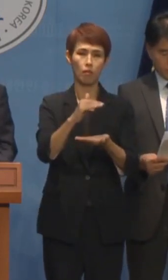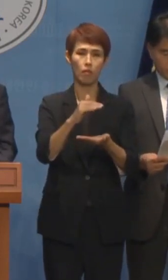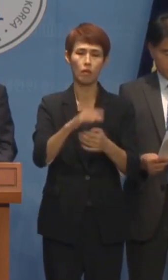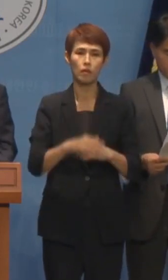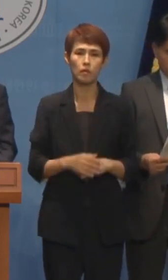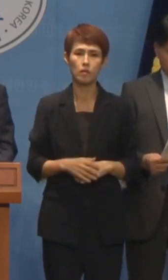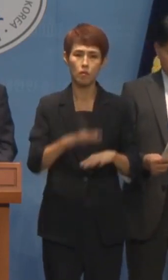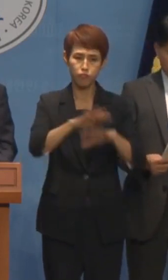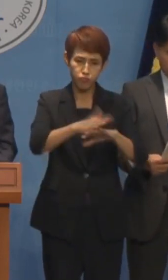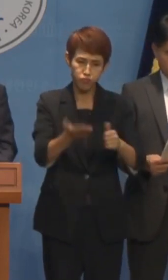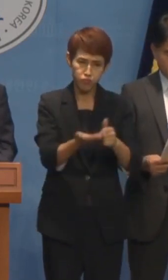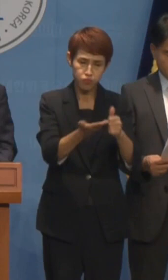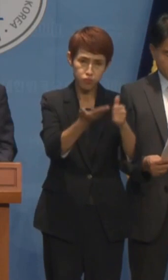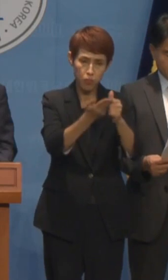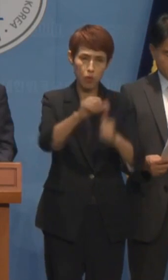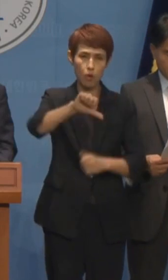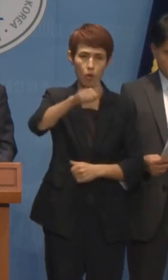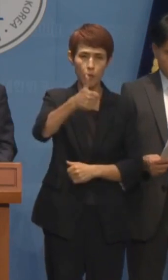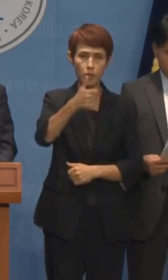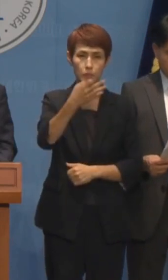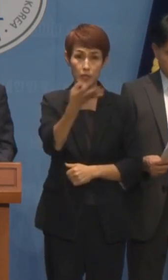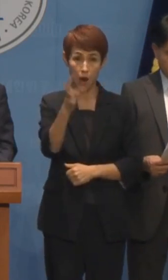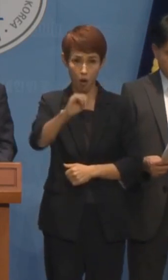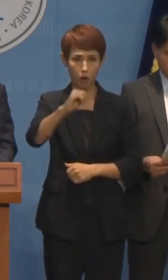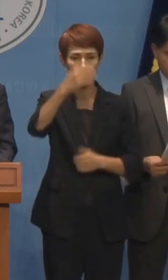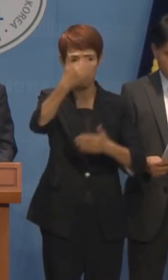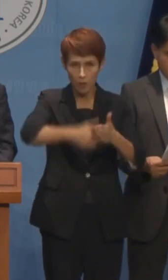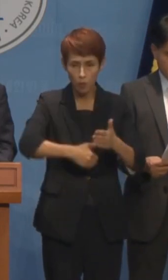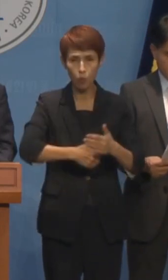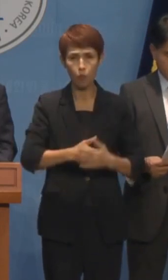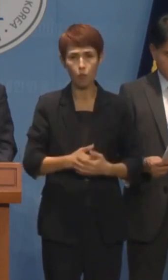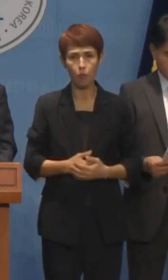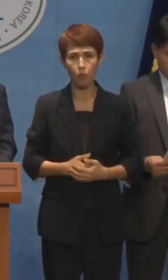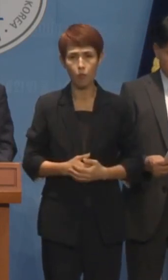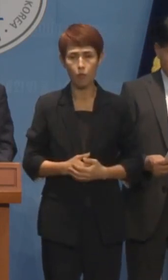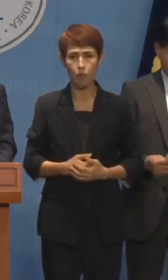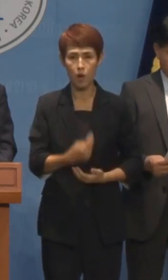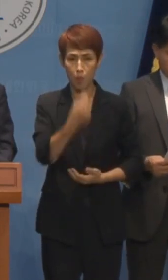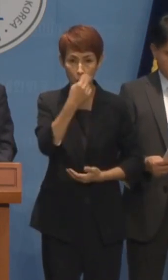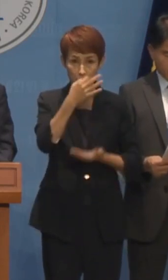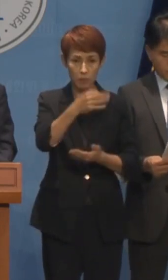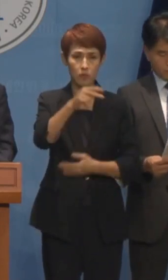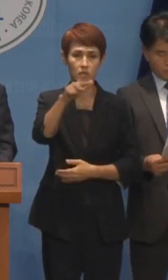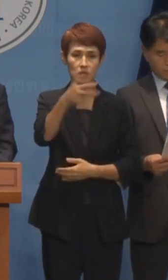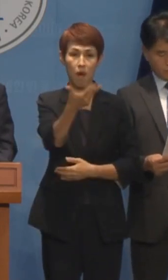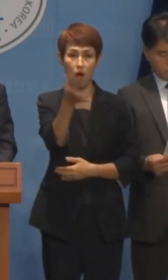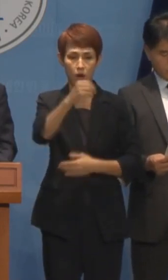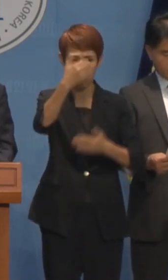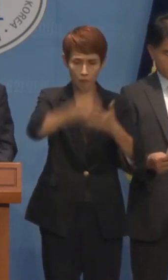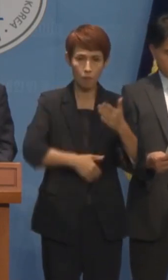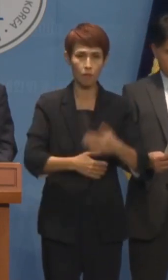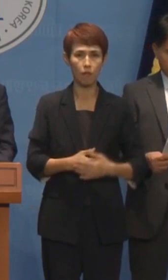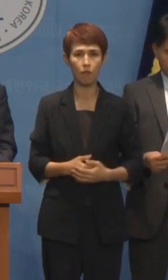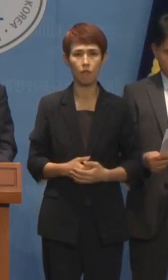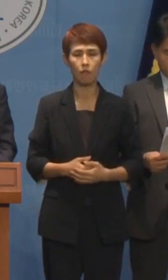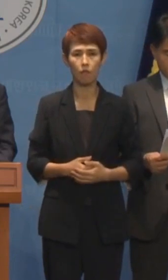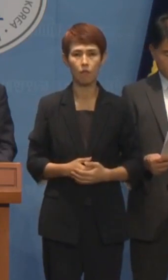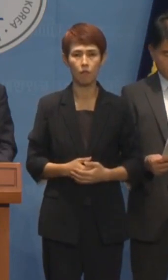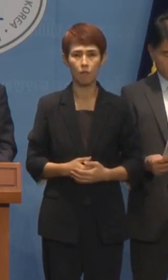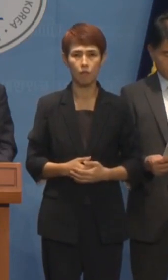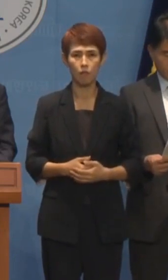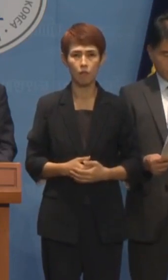재해보험 514억 원 삭감, 재보험기금 700억 원 삭감,